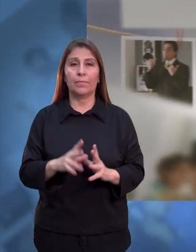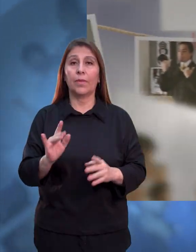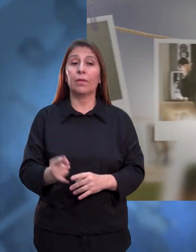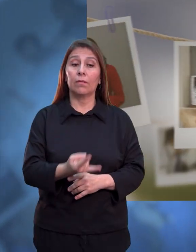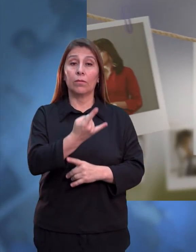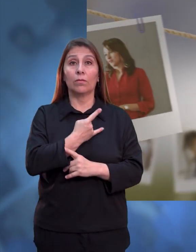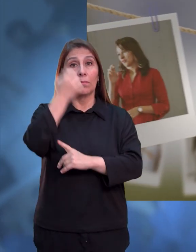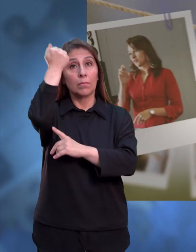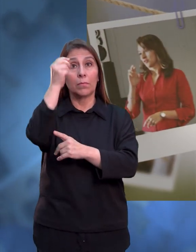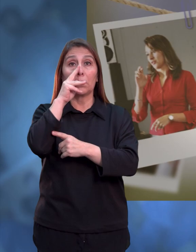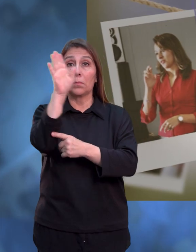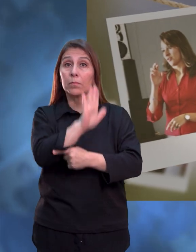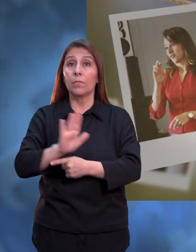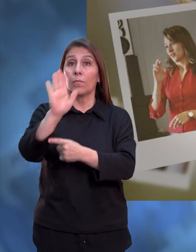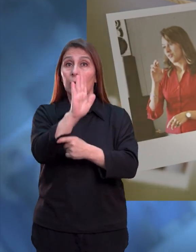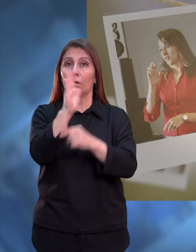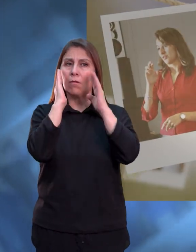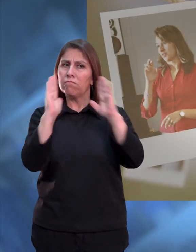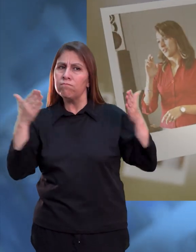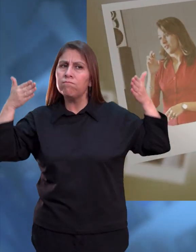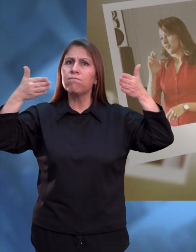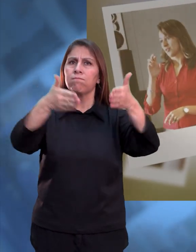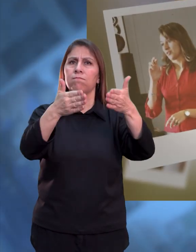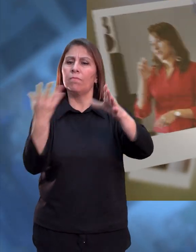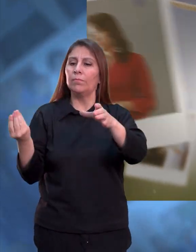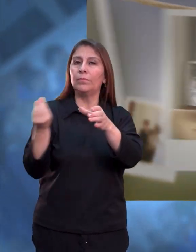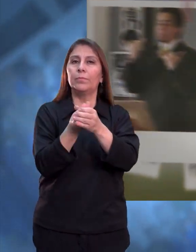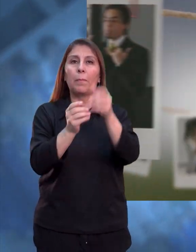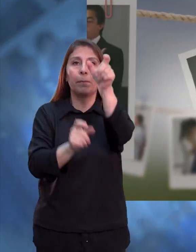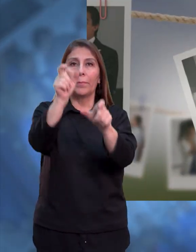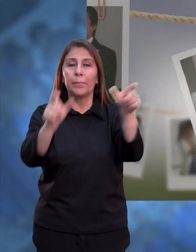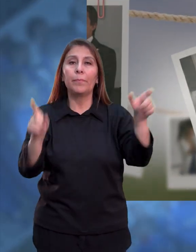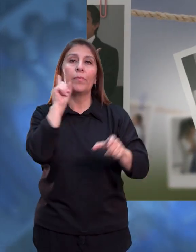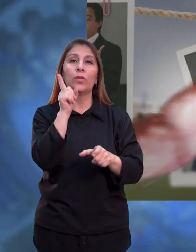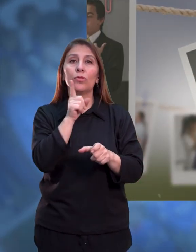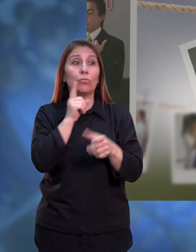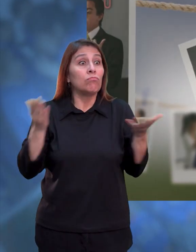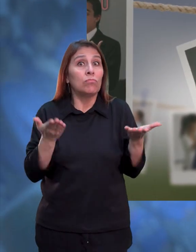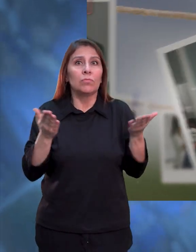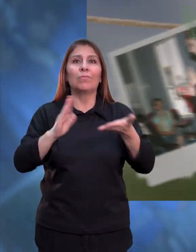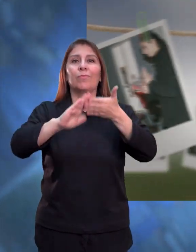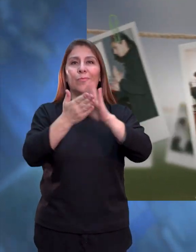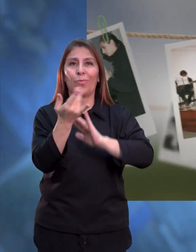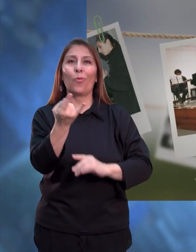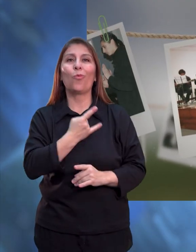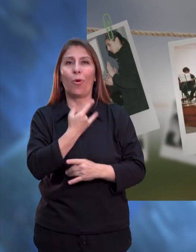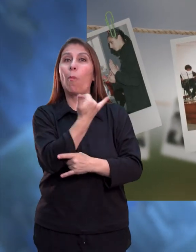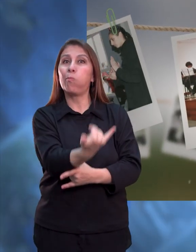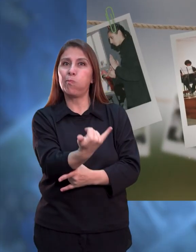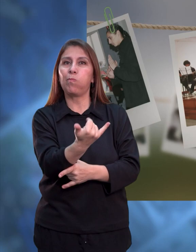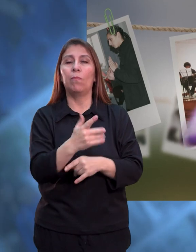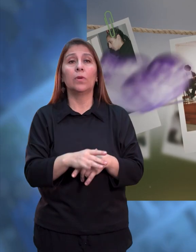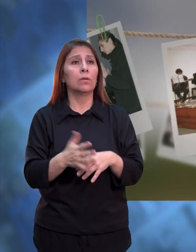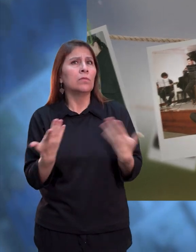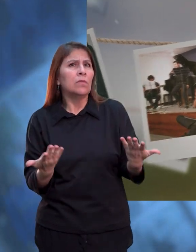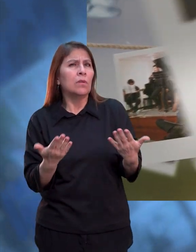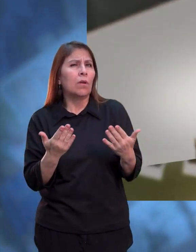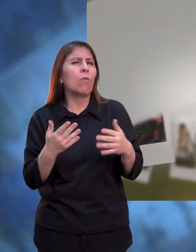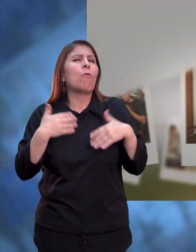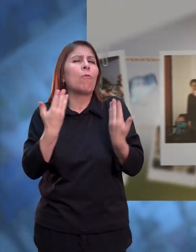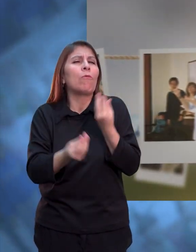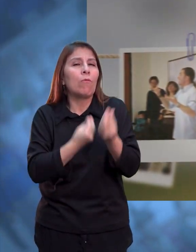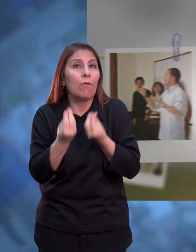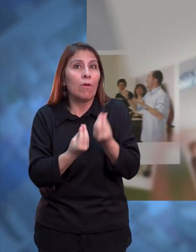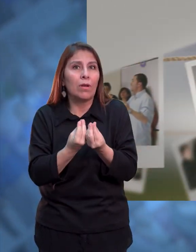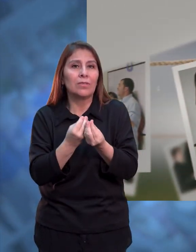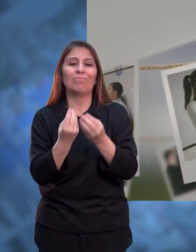La Universidad Pedagógica Nacional propende por la inclusión de las personas sordas en la comunidad universitaria y para esto ha